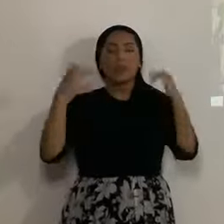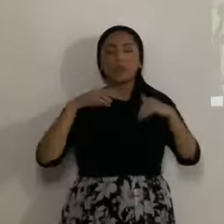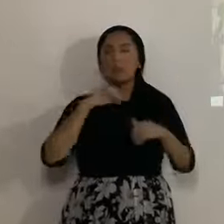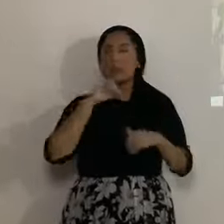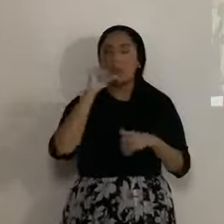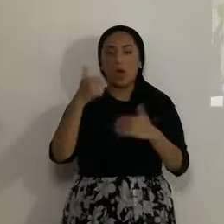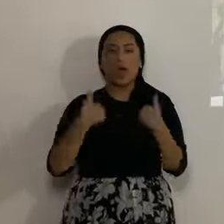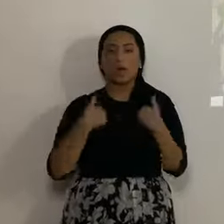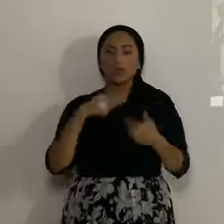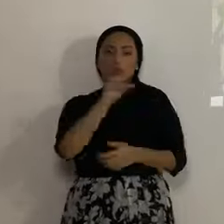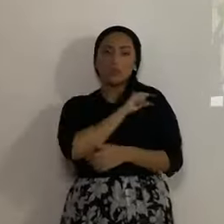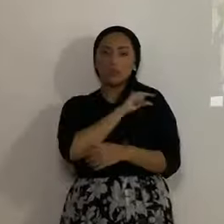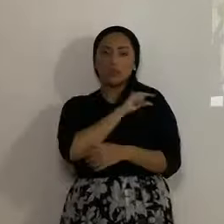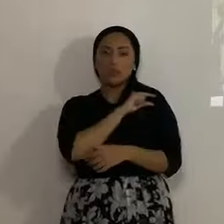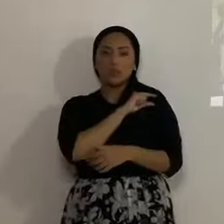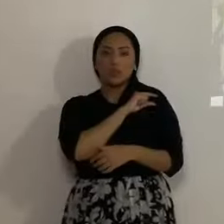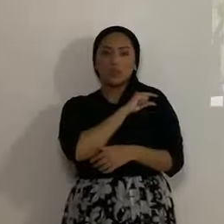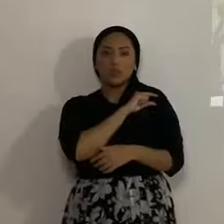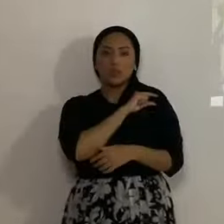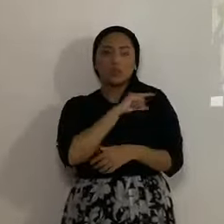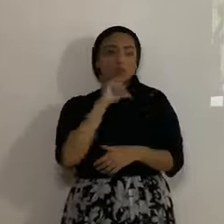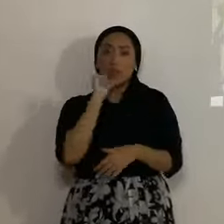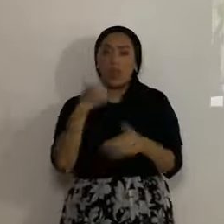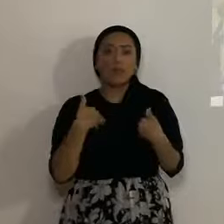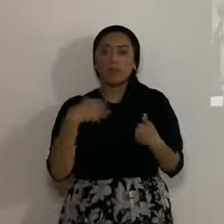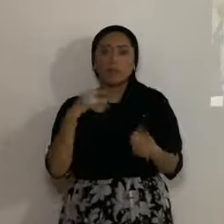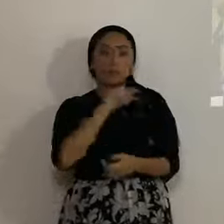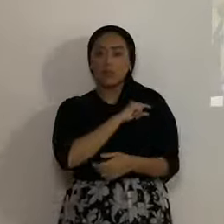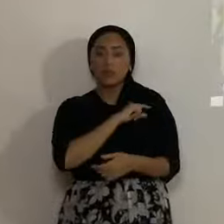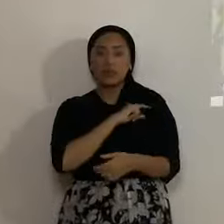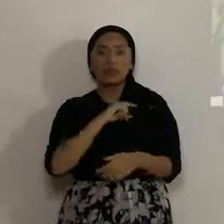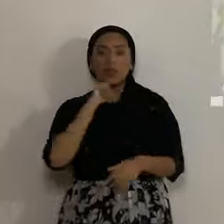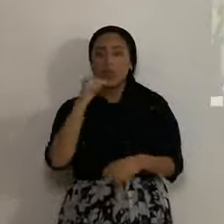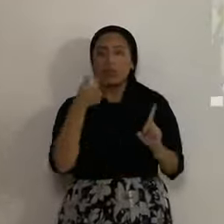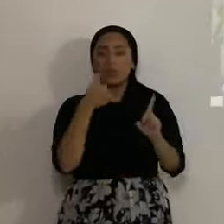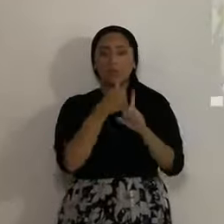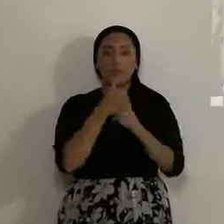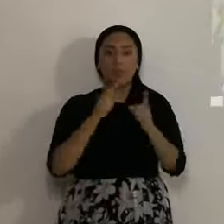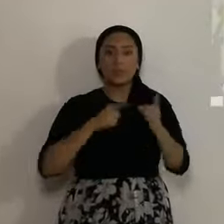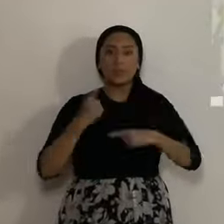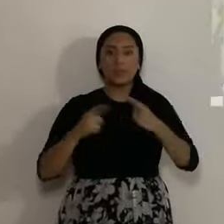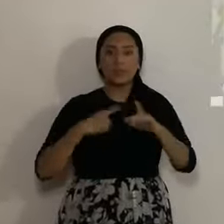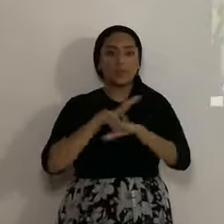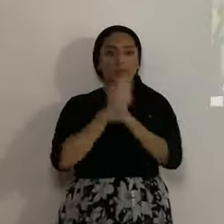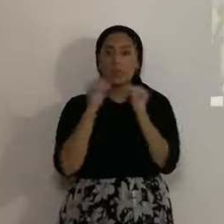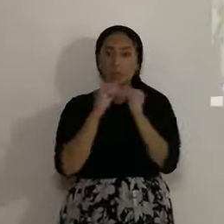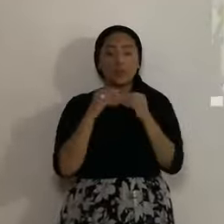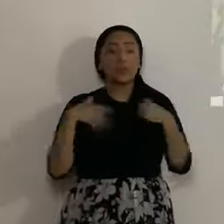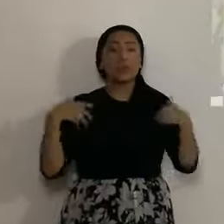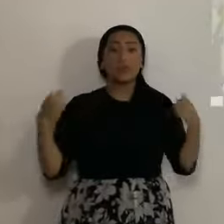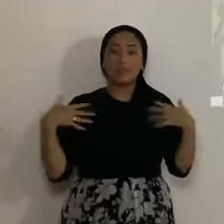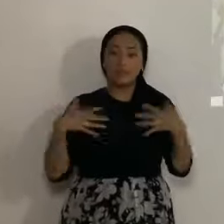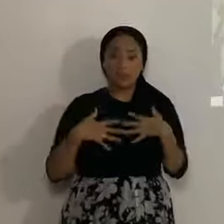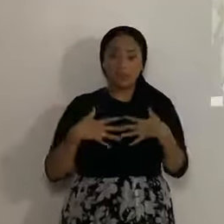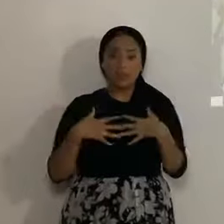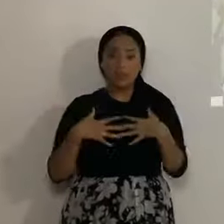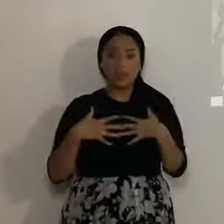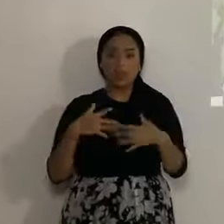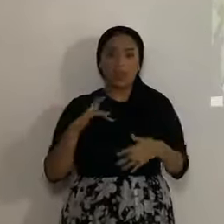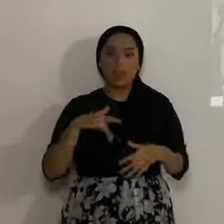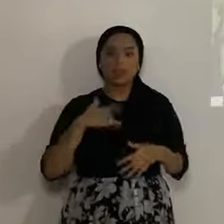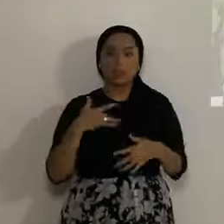tiene culpabilidad, al no tener culpabilidad, ya no se autoataca. El miedo, se